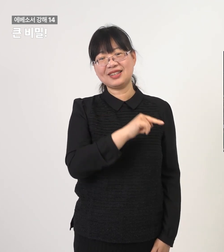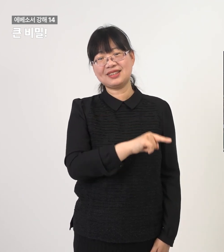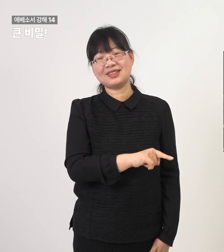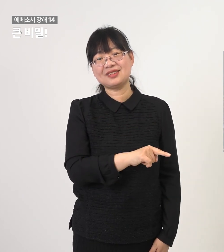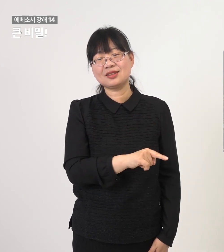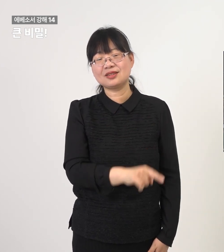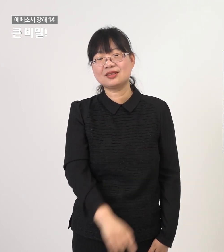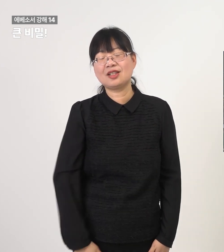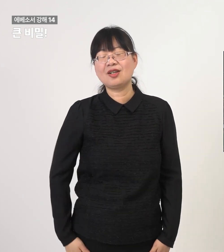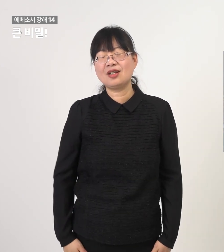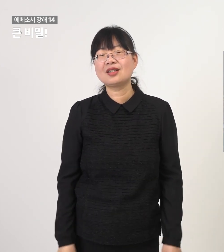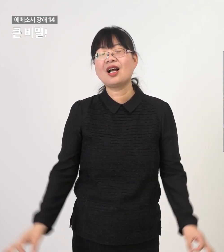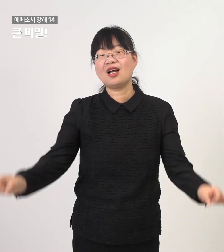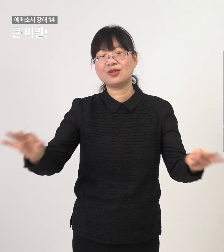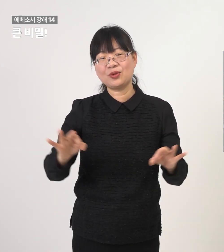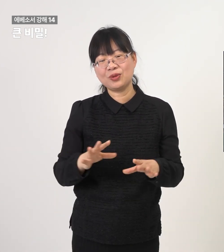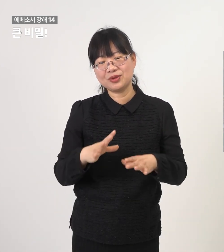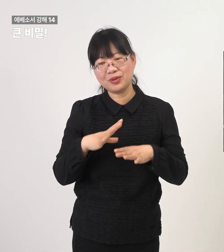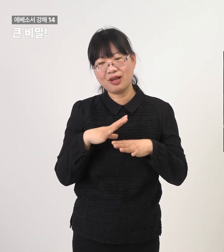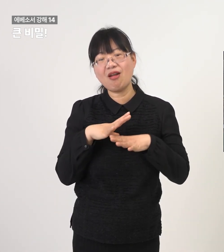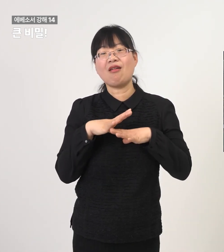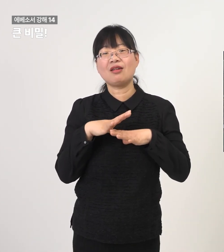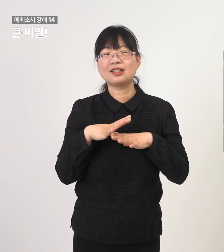승리하는 놀랍고